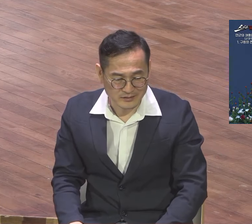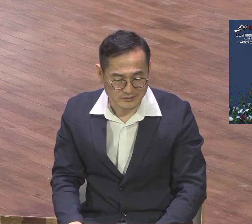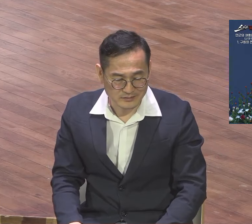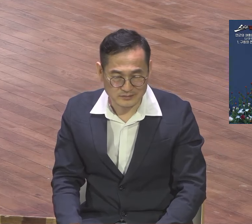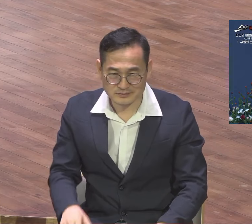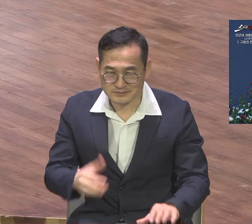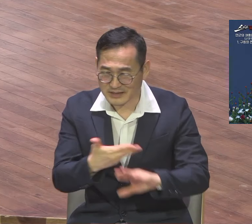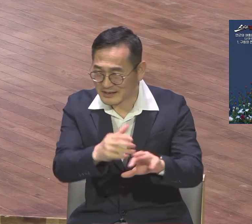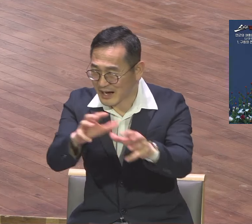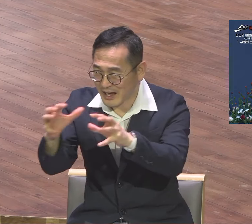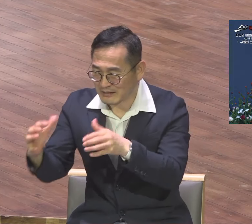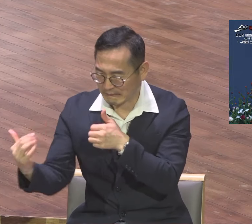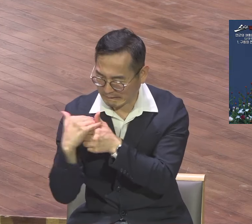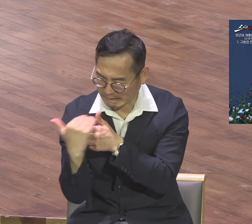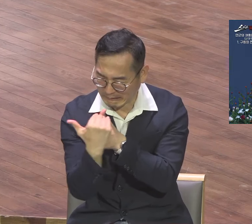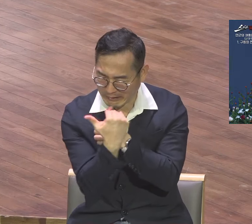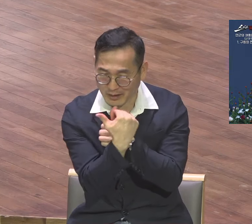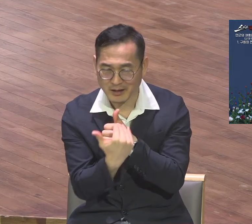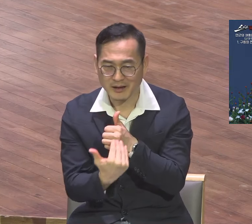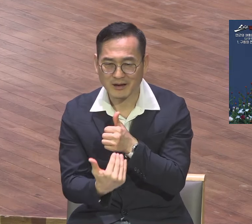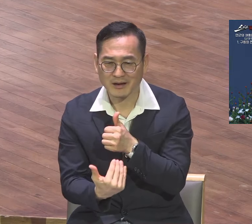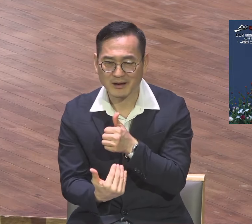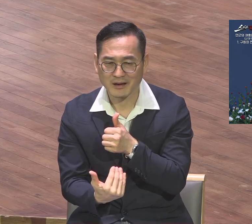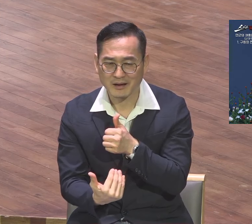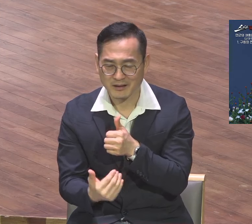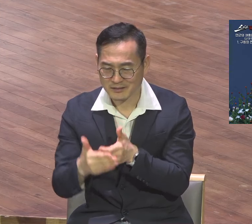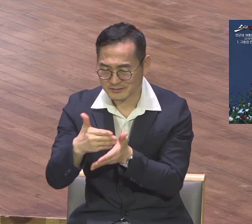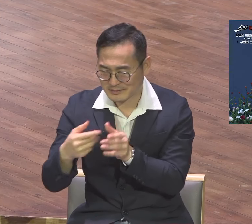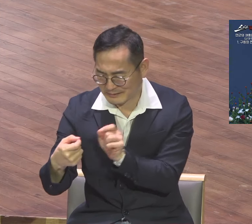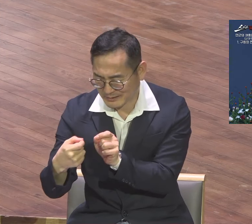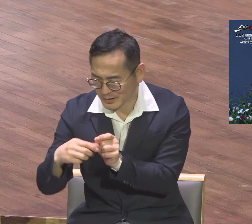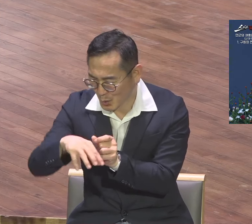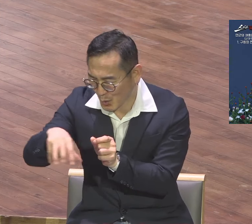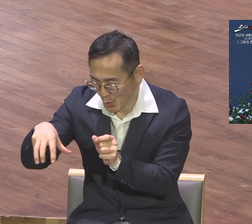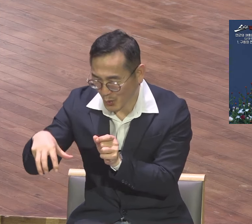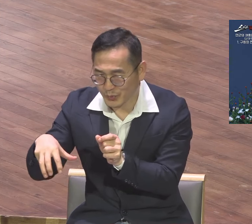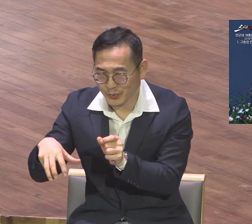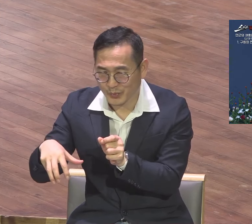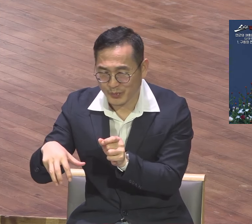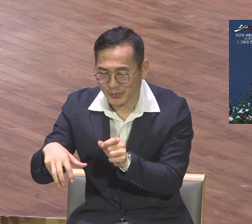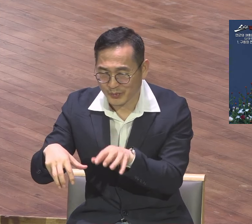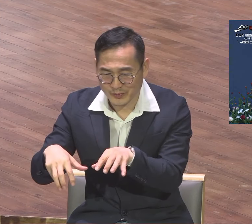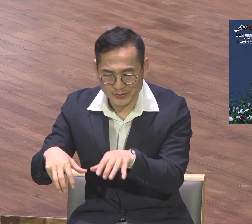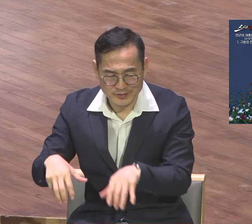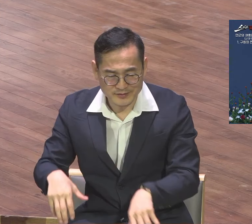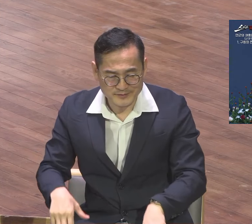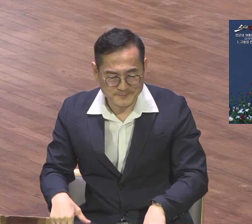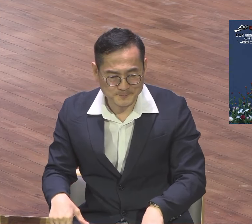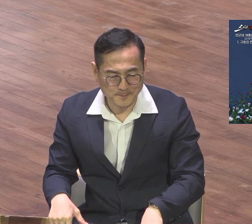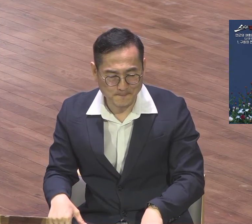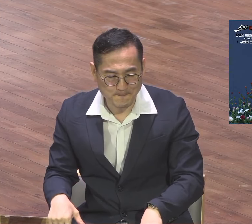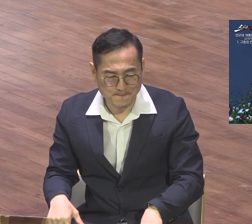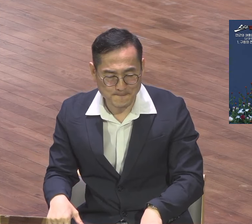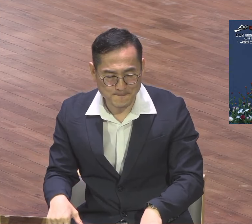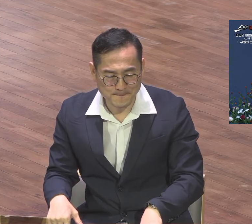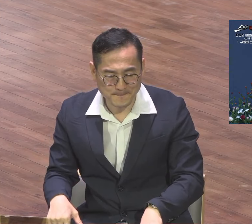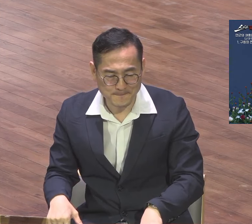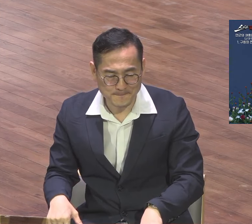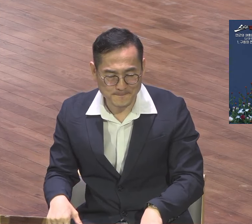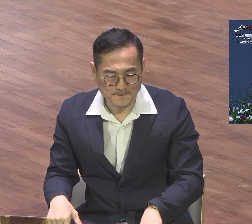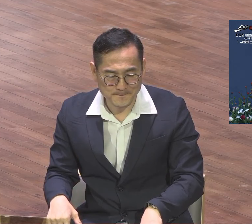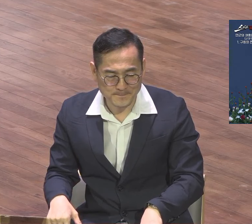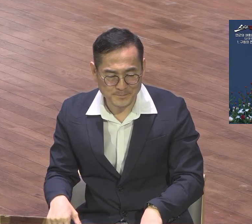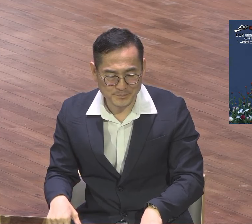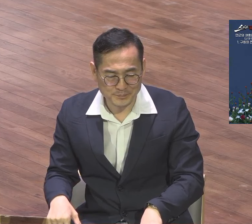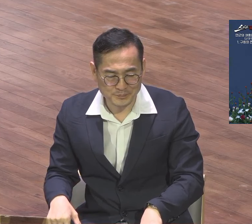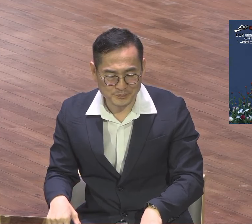시달렸던 그런 지역이에요. 이방민족과 접경하고 있는 지정학적 요인으로 인해가지고 다른 지역들보다도